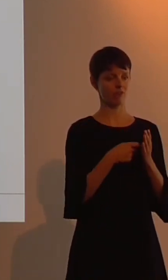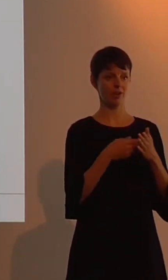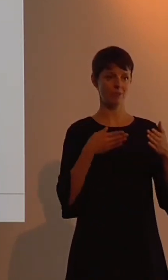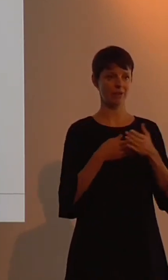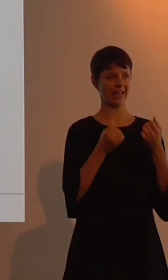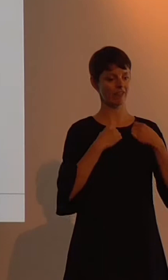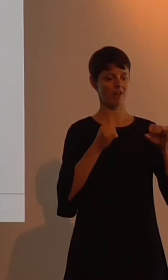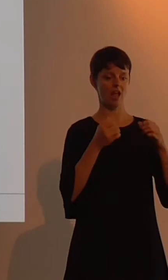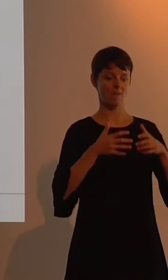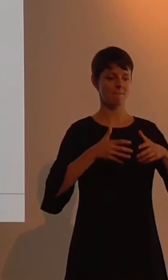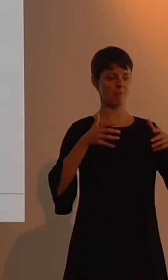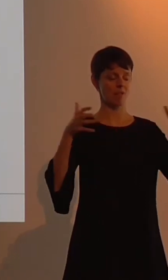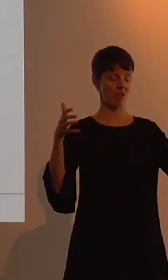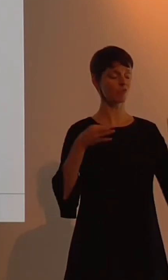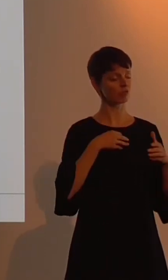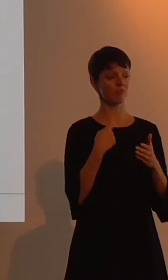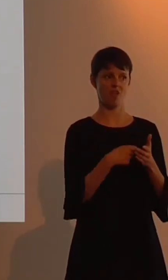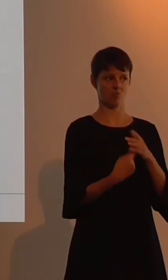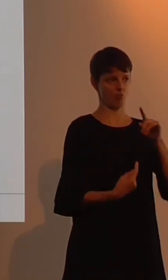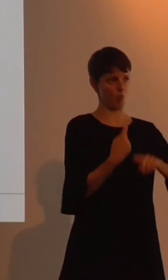vergessen, Audiodeskription. Wir machen auch